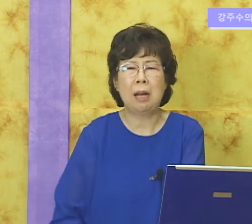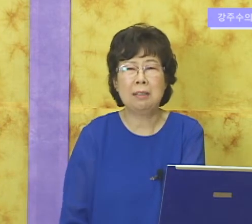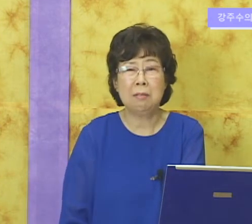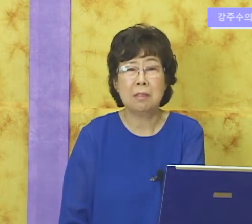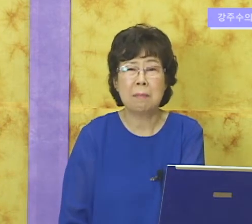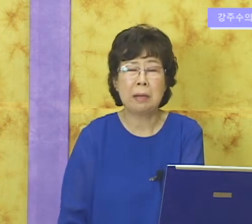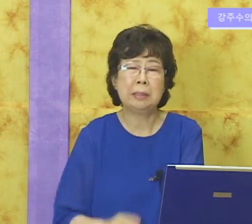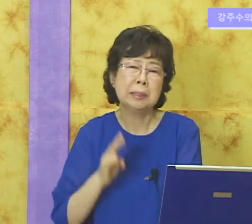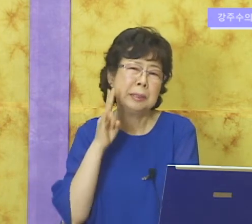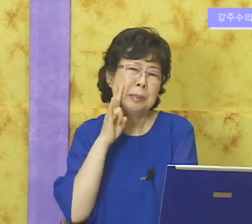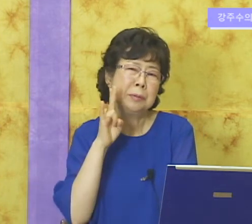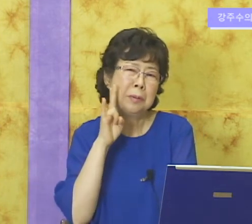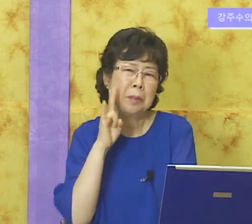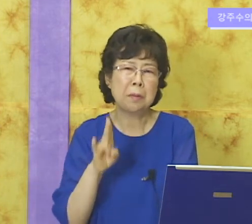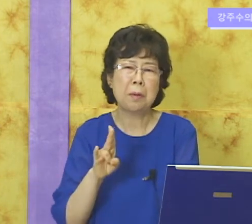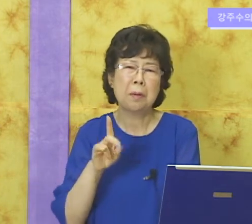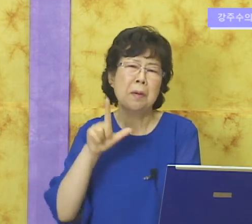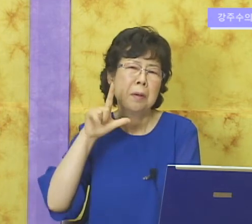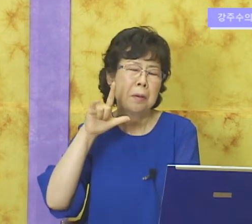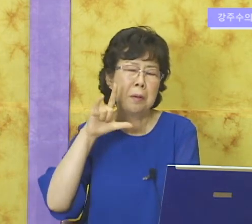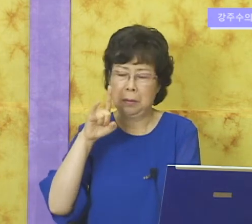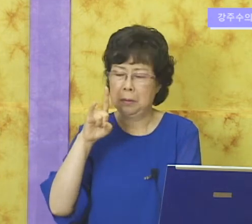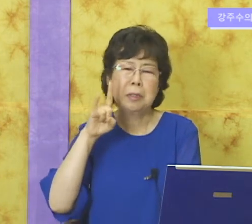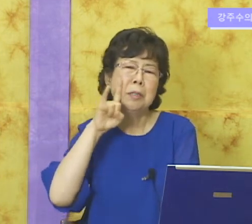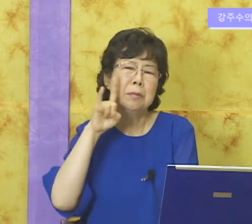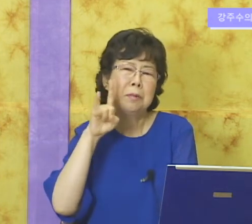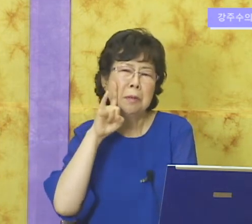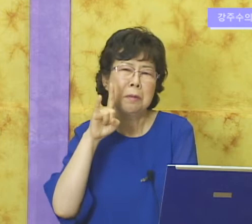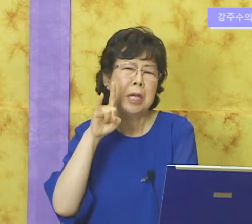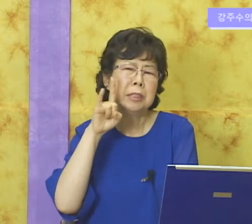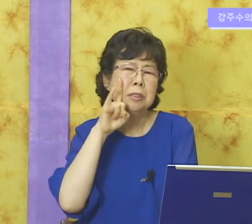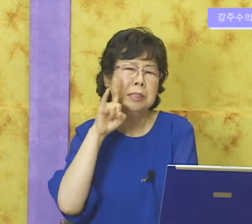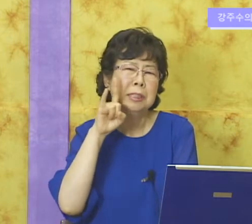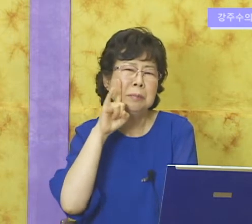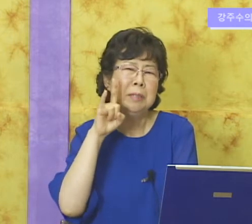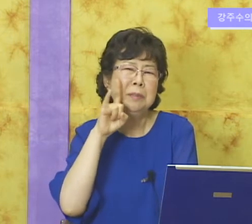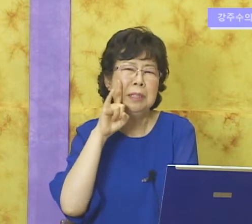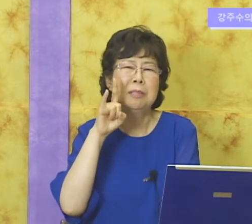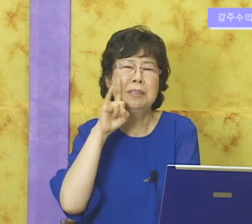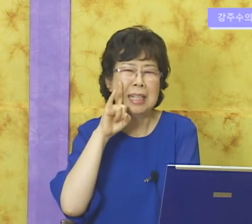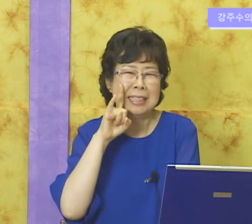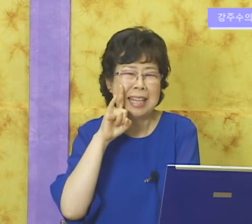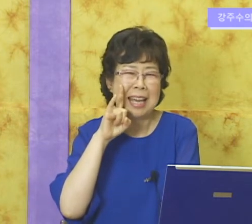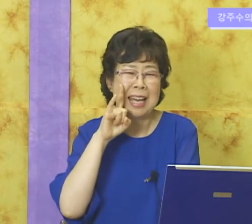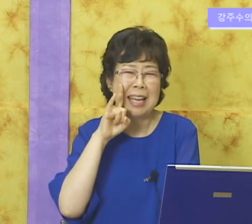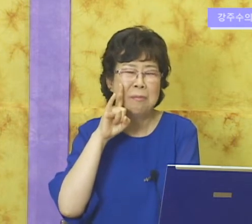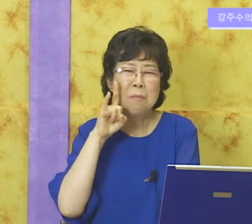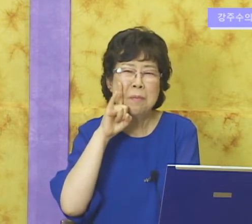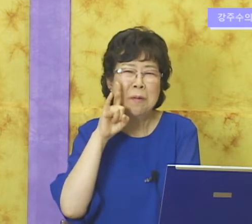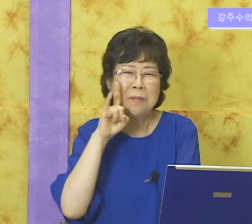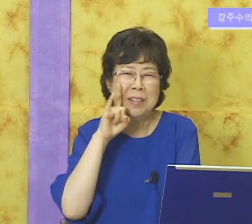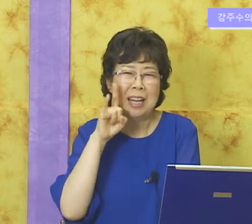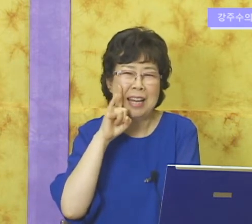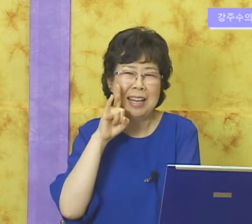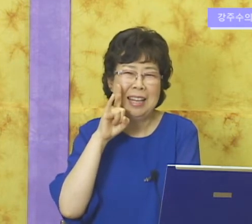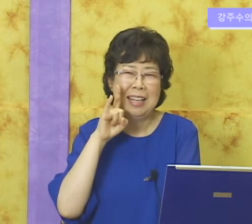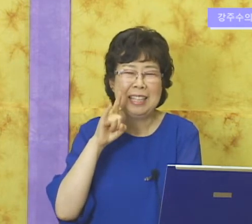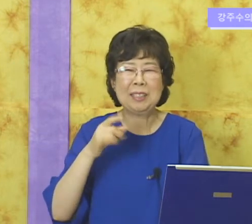아는 경우가 많아요. 이분도 있고, 예, 저는 지금 이분 얼굴은 아는데 본명 모릅니다.